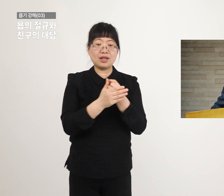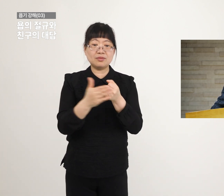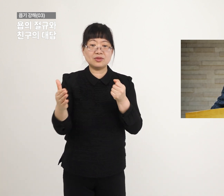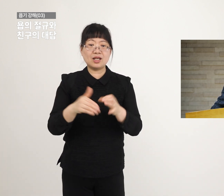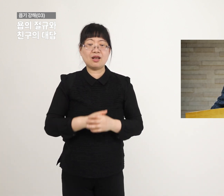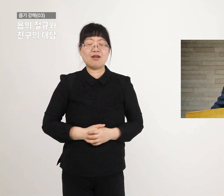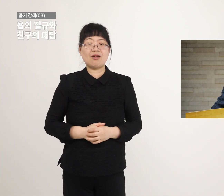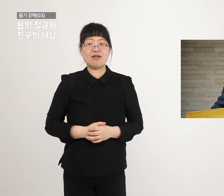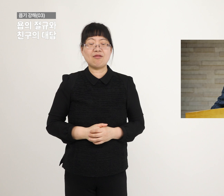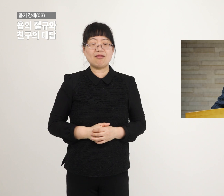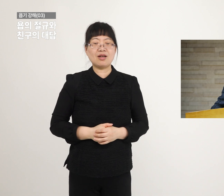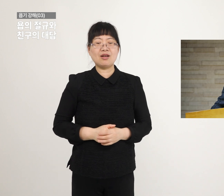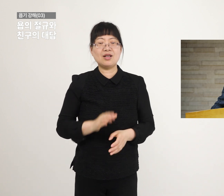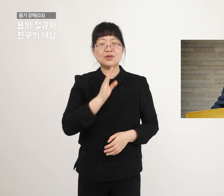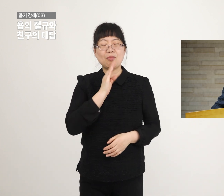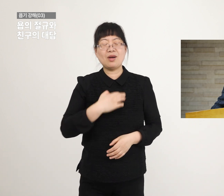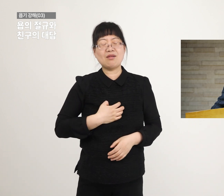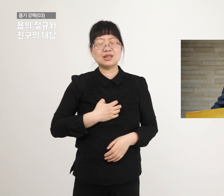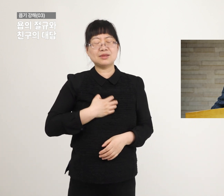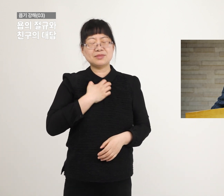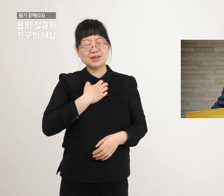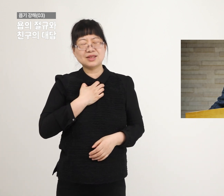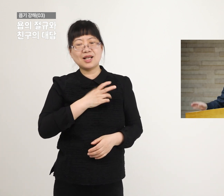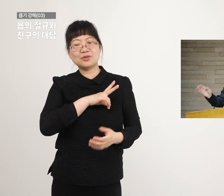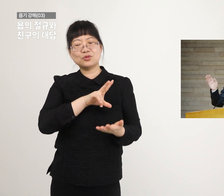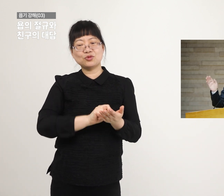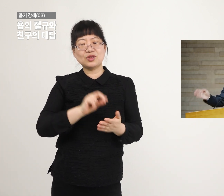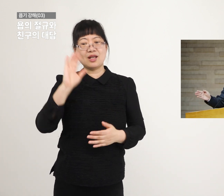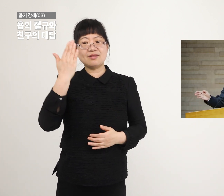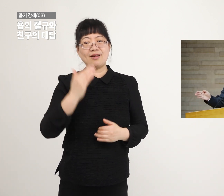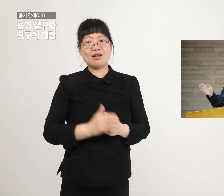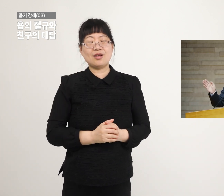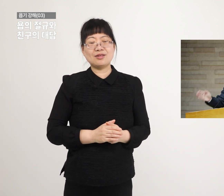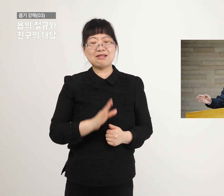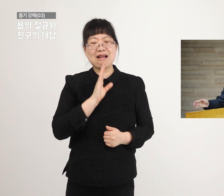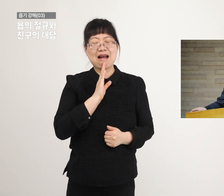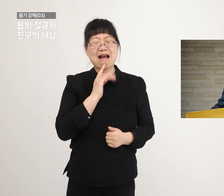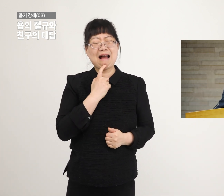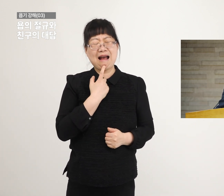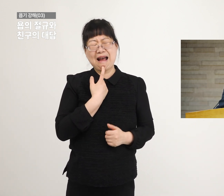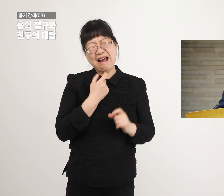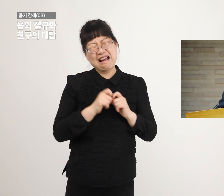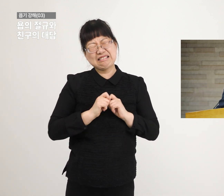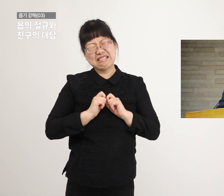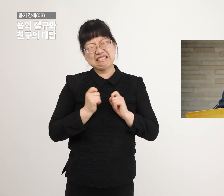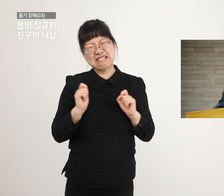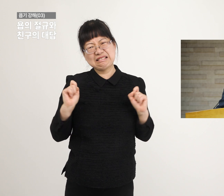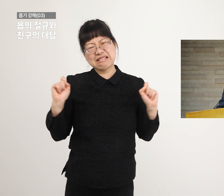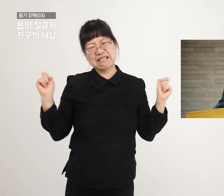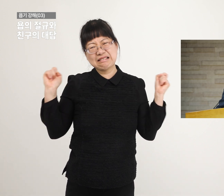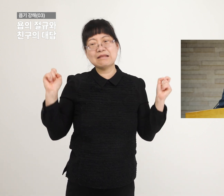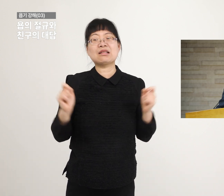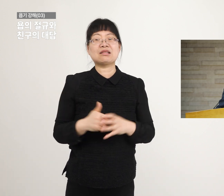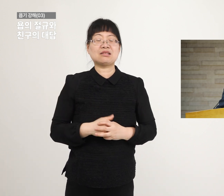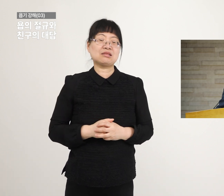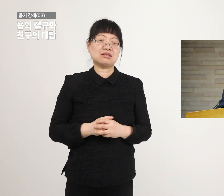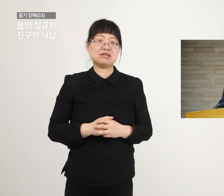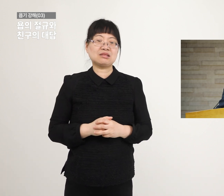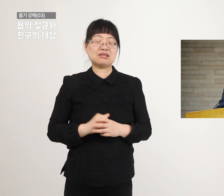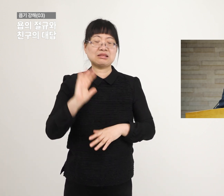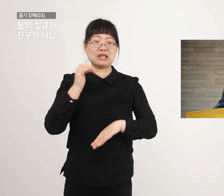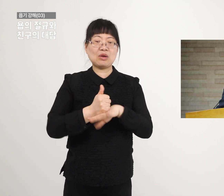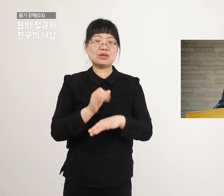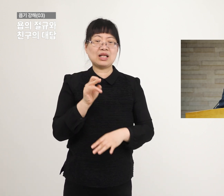굉장한 끔찍한 주제가 됩니다. 아주 질기고 긴, 결국 이